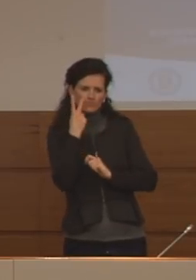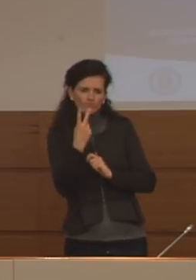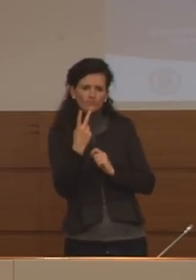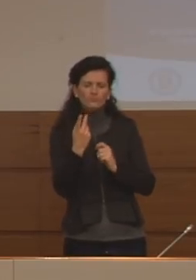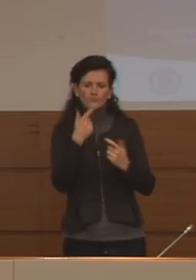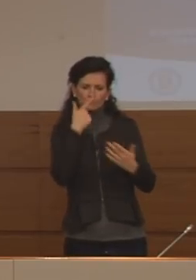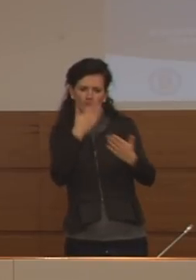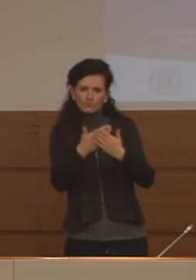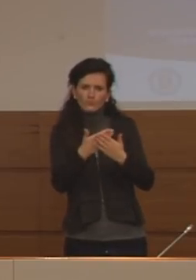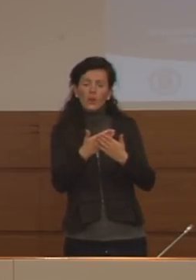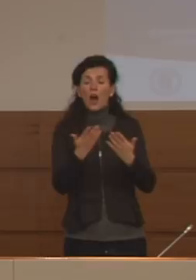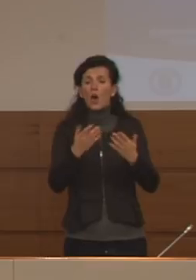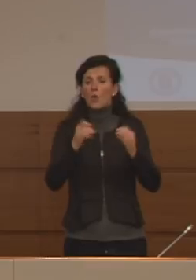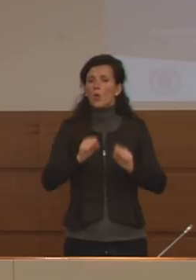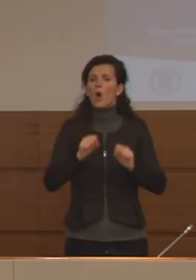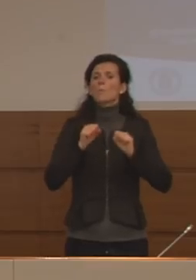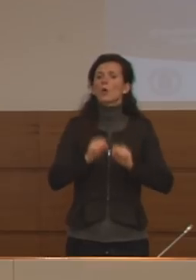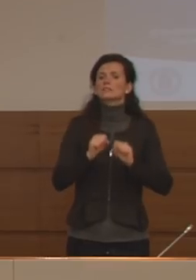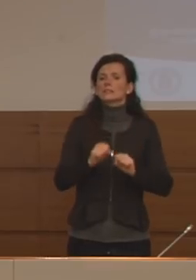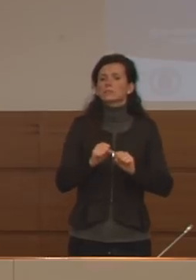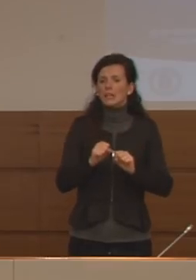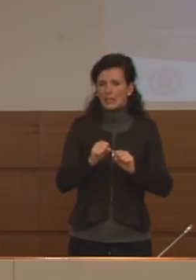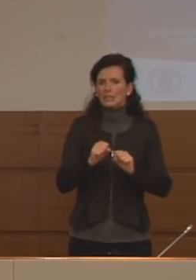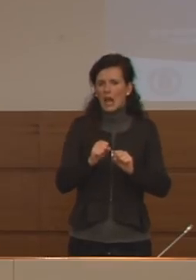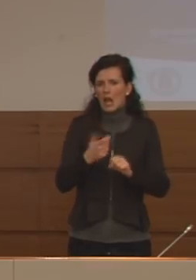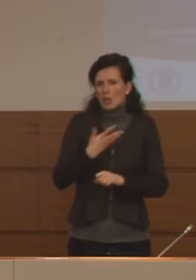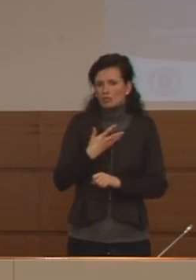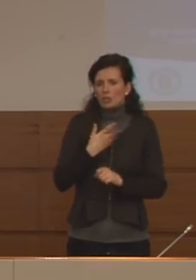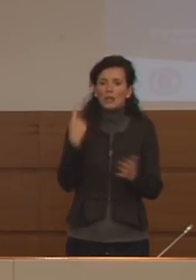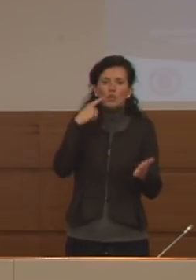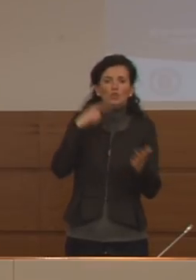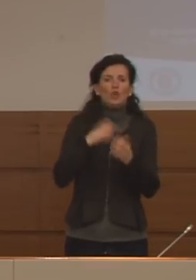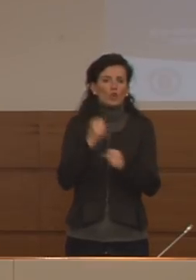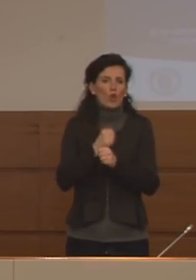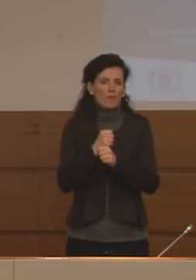saranno più possibilità per il ritorno al lavoro